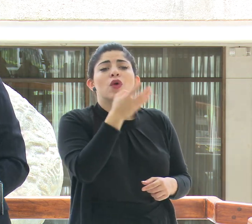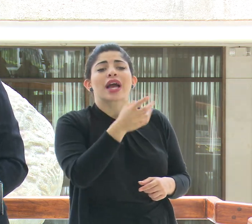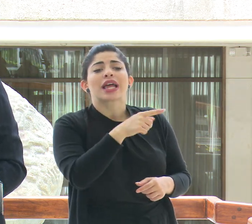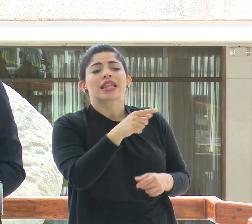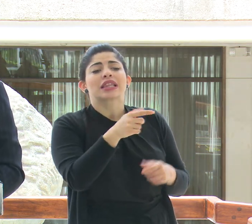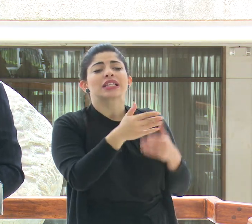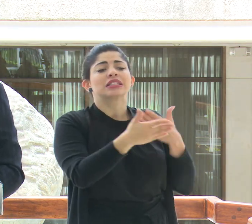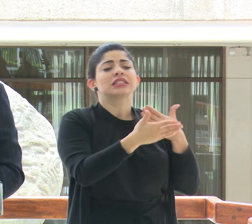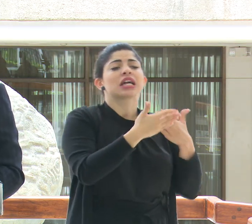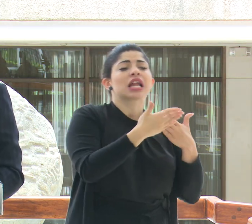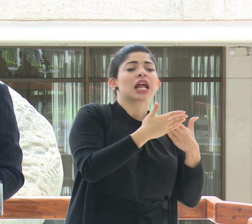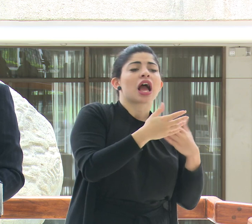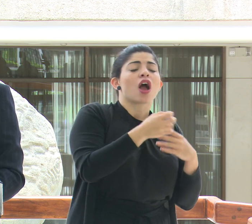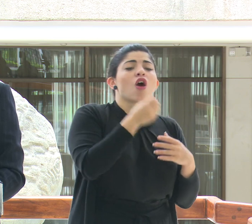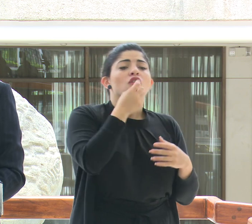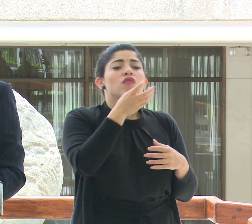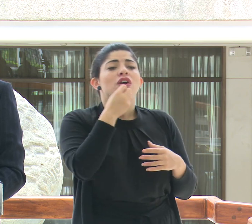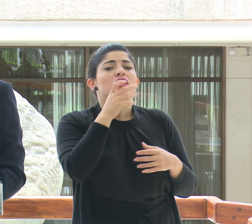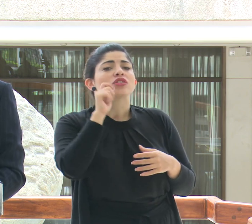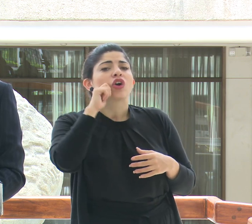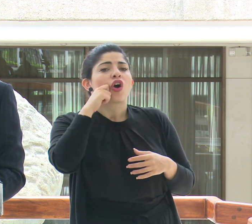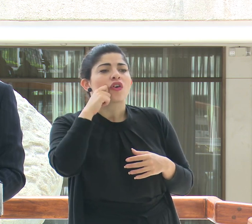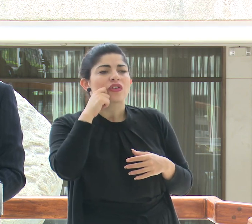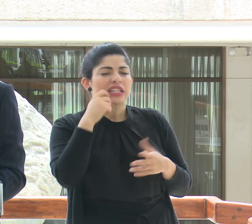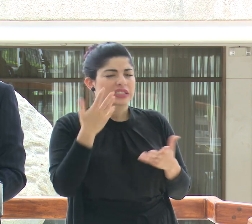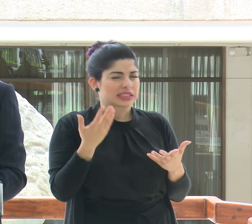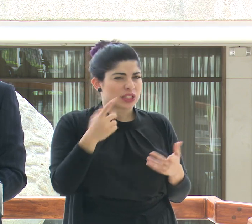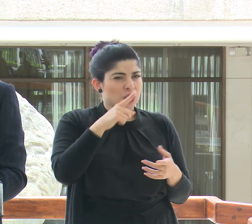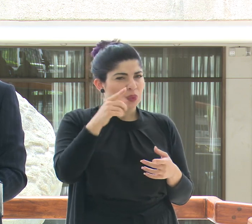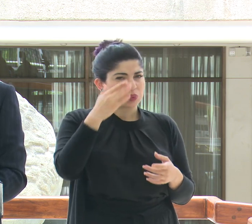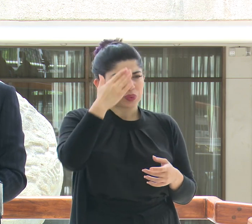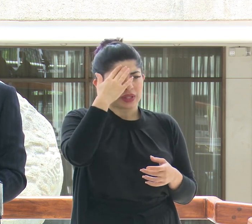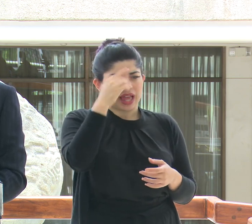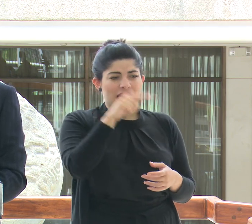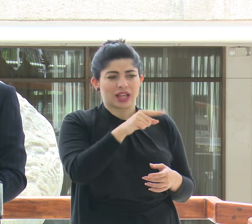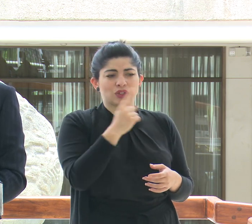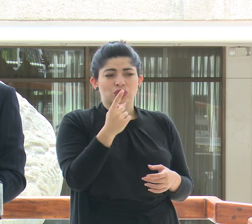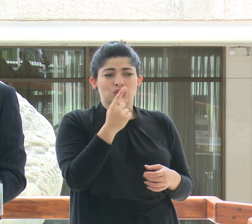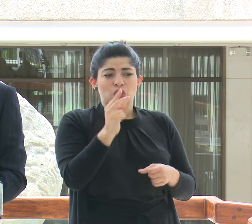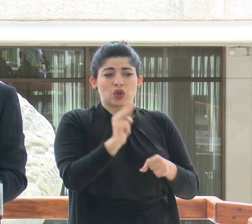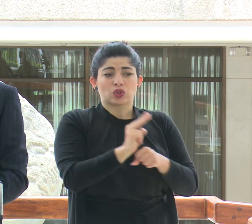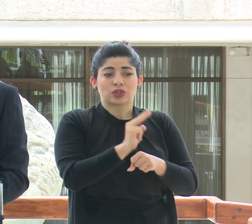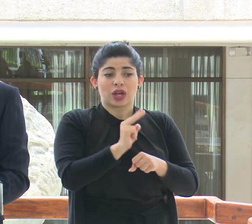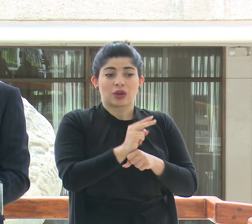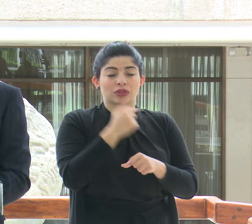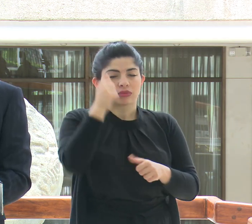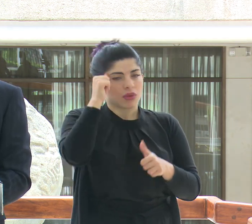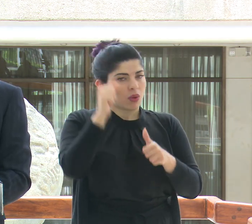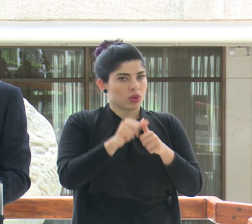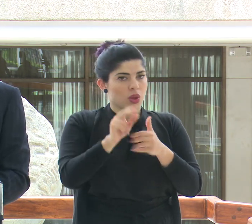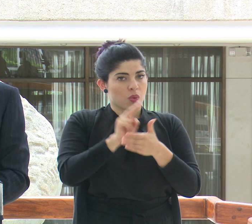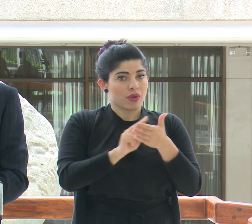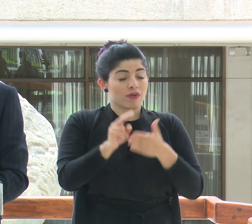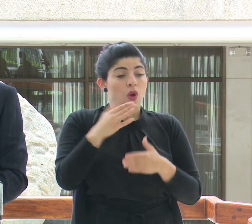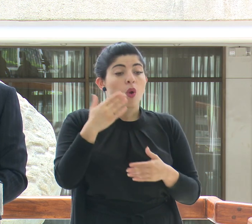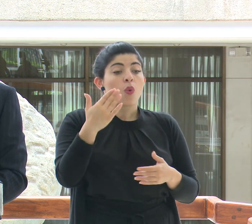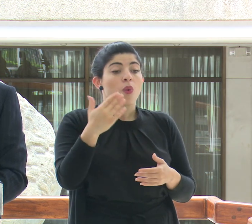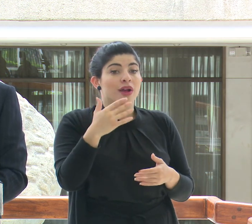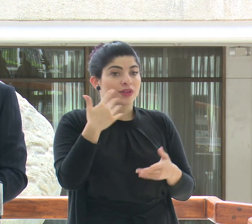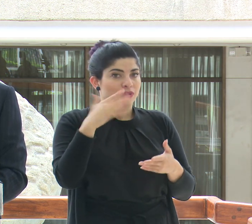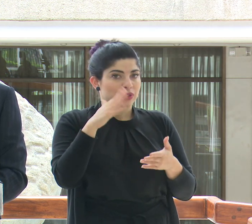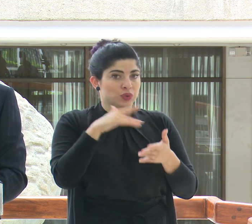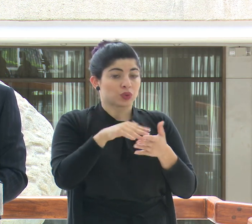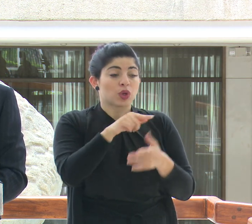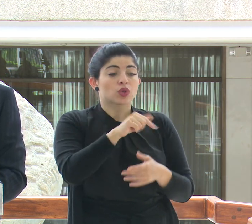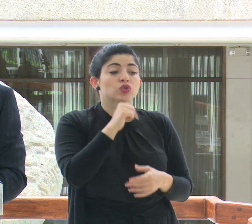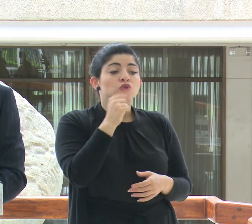fuentes allegadas o fuentes confidenciales, ustedes saben que eso solo se usa en casos, y me acuerdo en la universidad, cuando eso se estudiaba,